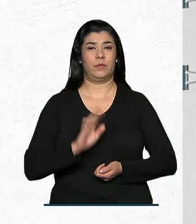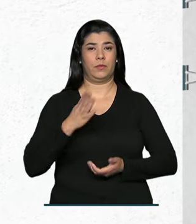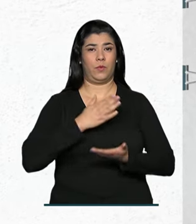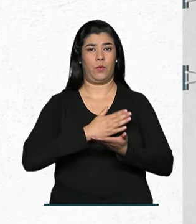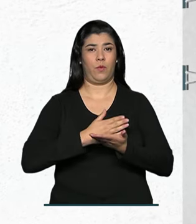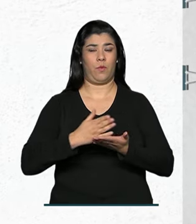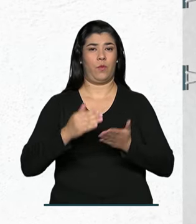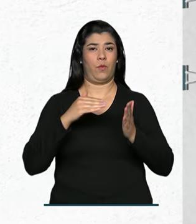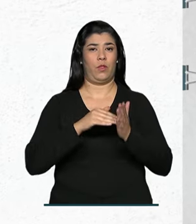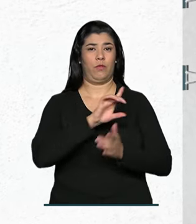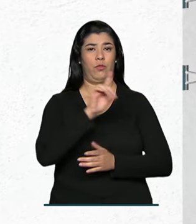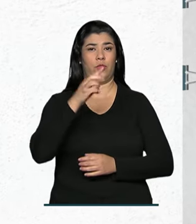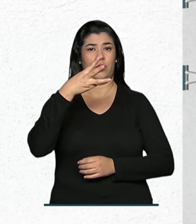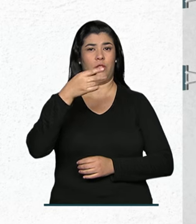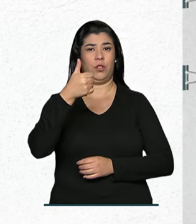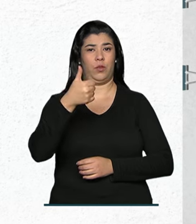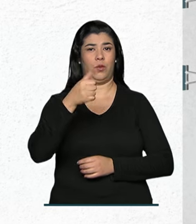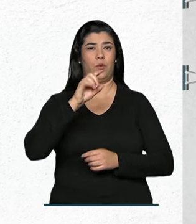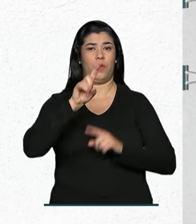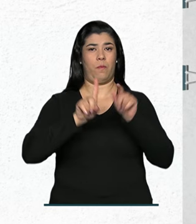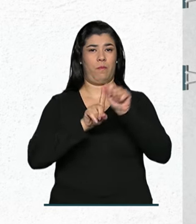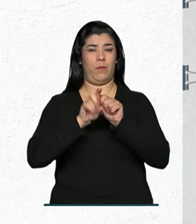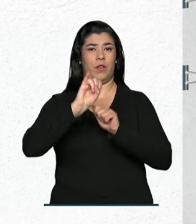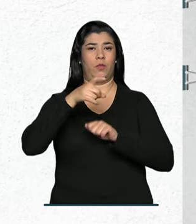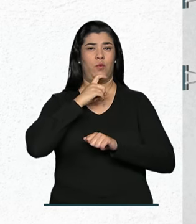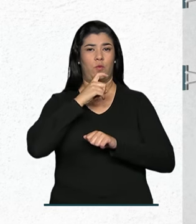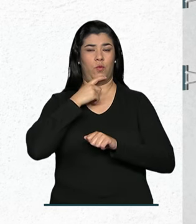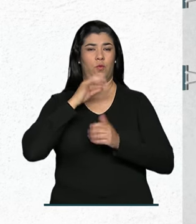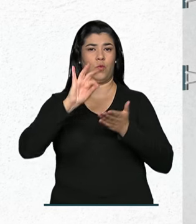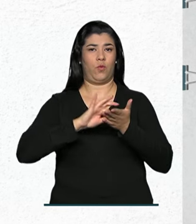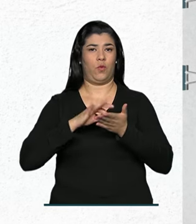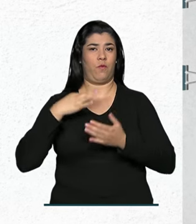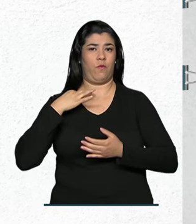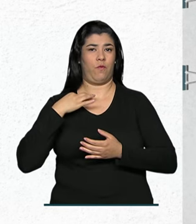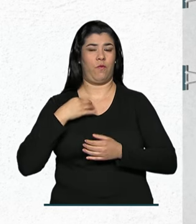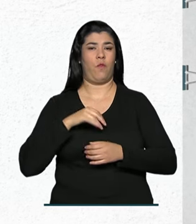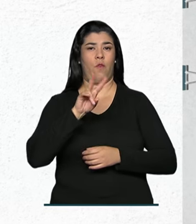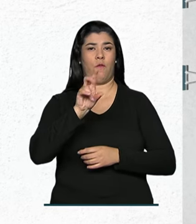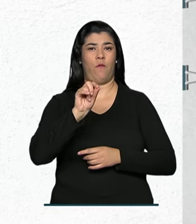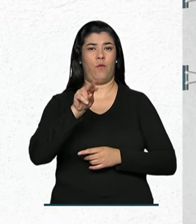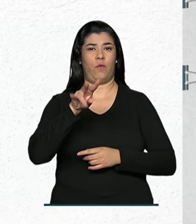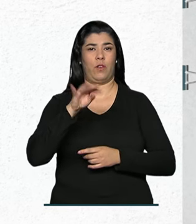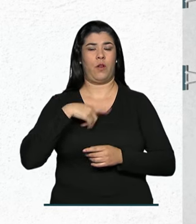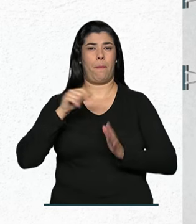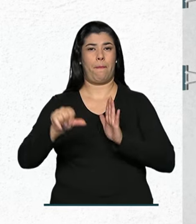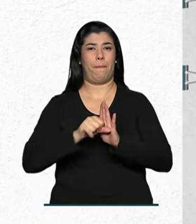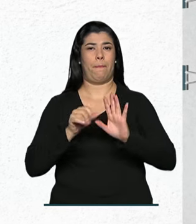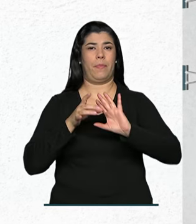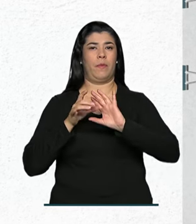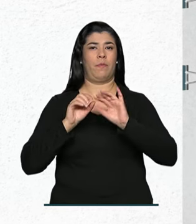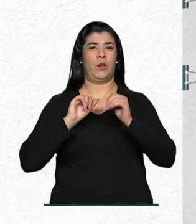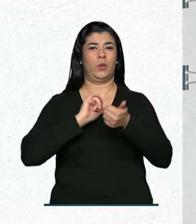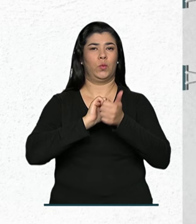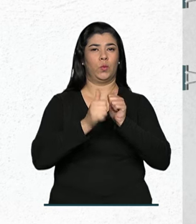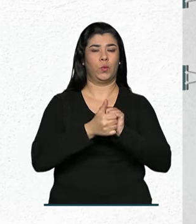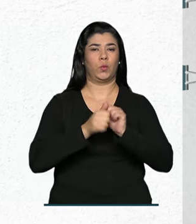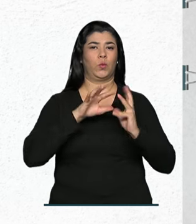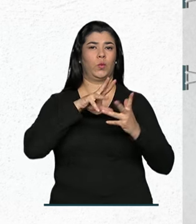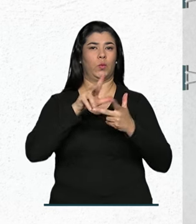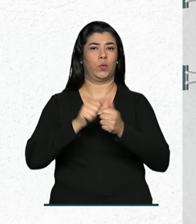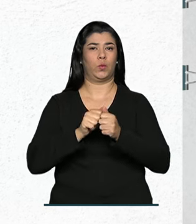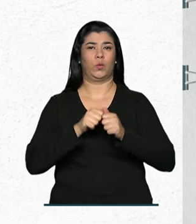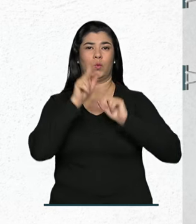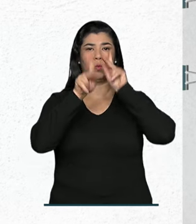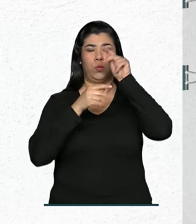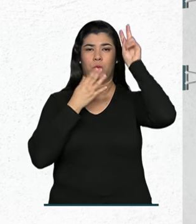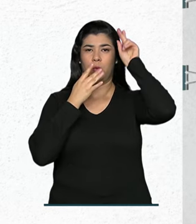estão abertas até 31 de julho as inscrições para voluntário dos primeiros Jogos Mundiais dos Povos Indígenas. Os candidatos devem